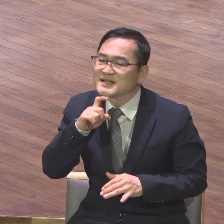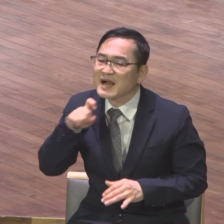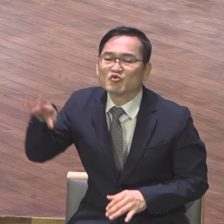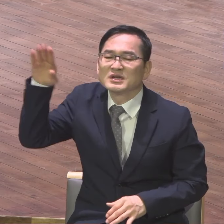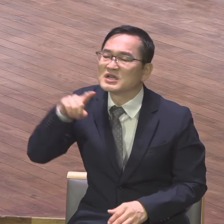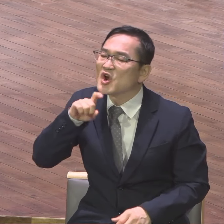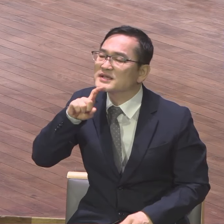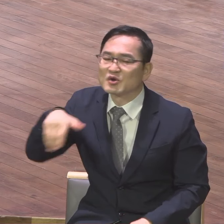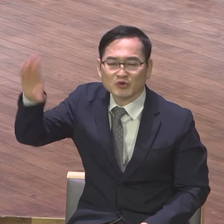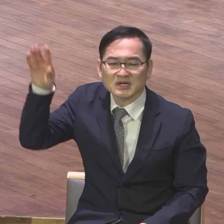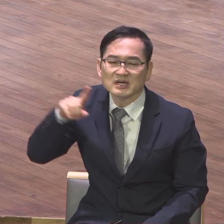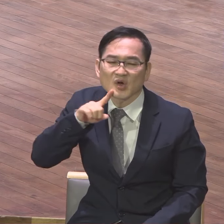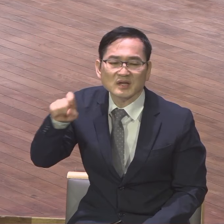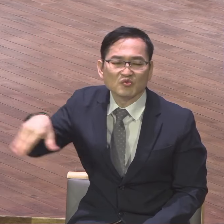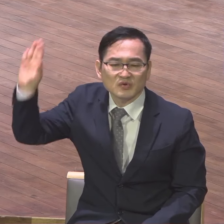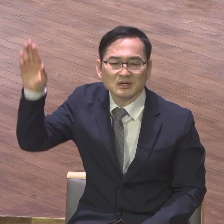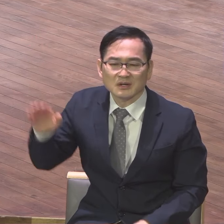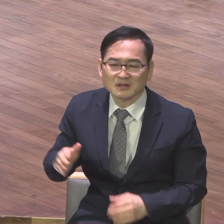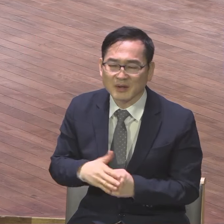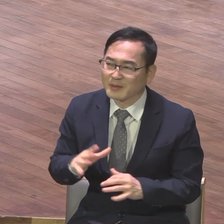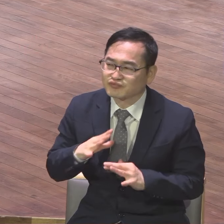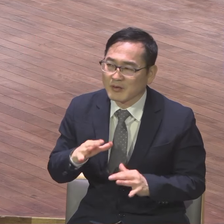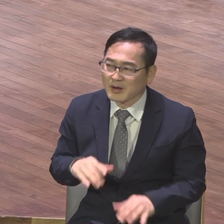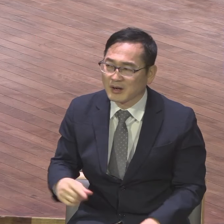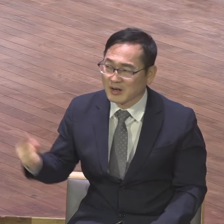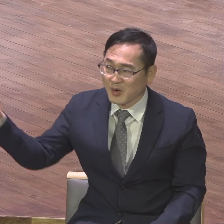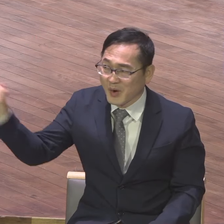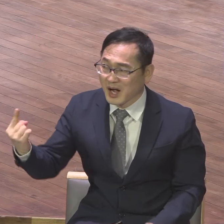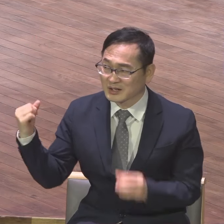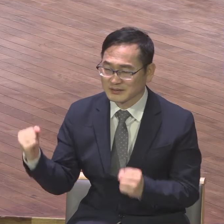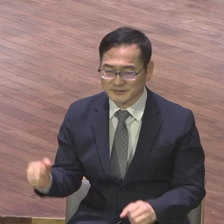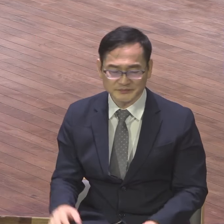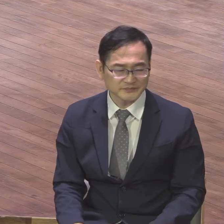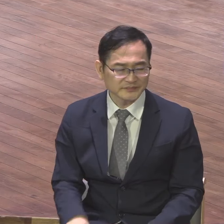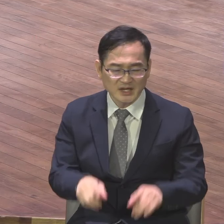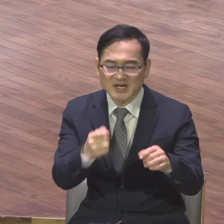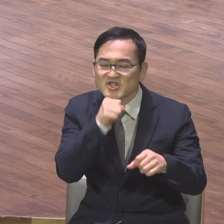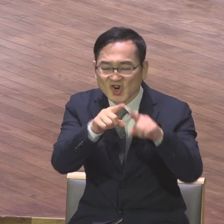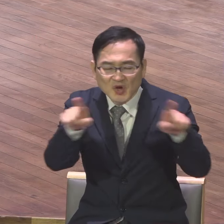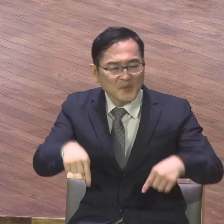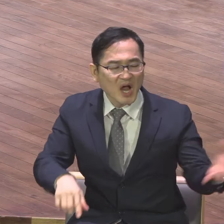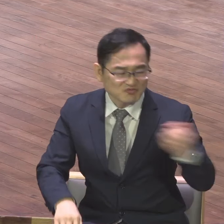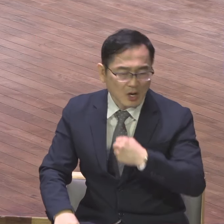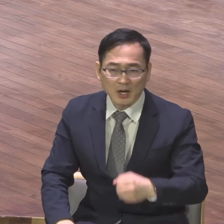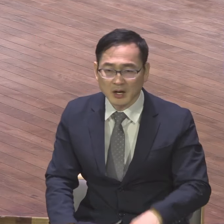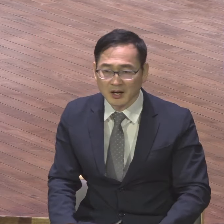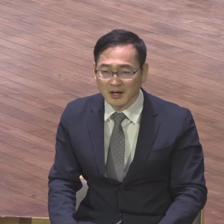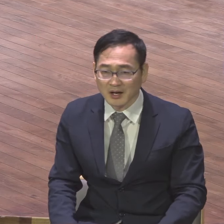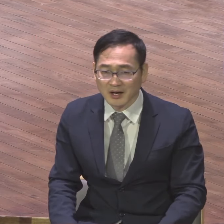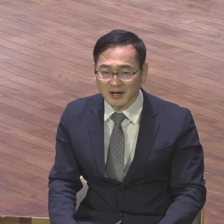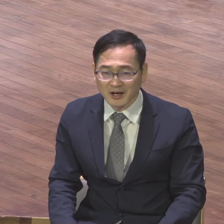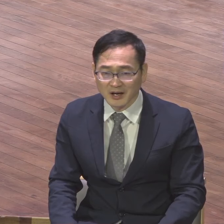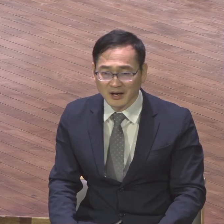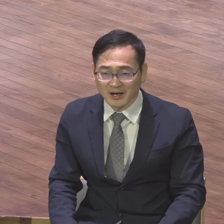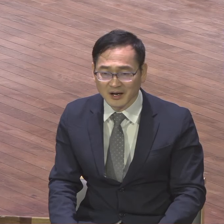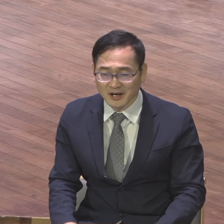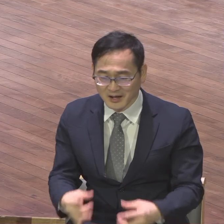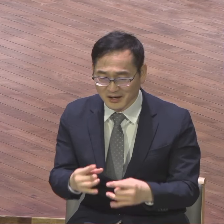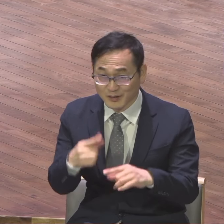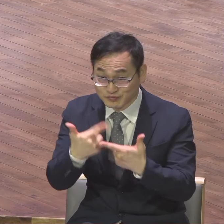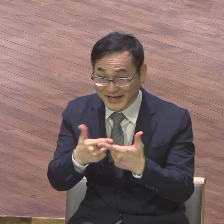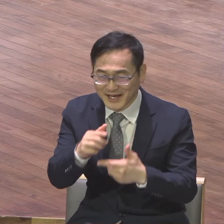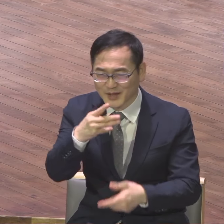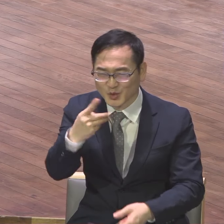형이. 그러니까 딱 오면 뭡니까? 첫 마디가 성적표 내라. 부산은 통신표를 합니다. 통신표는